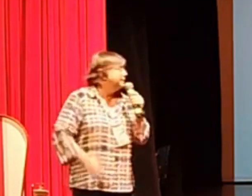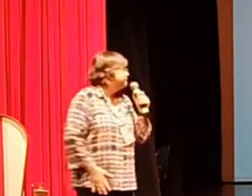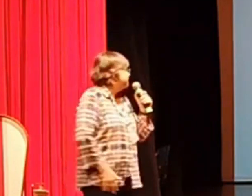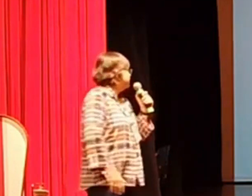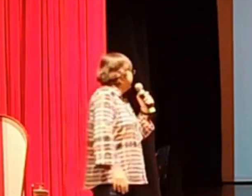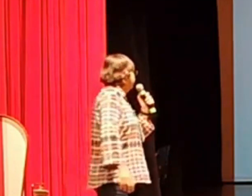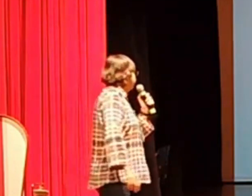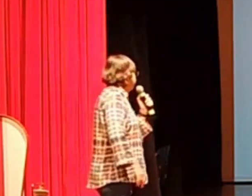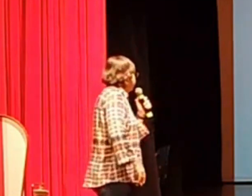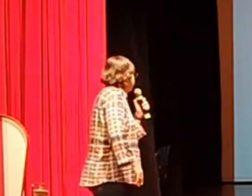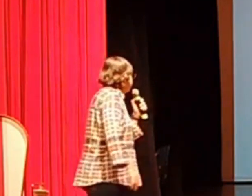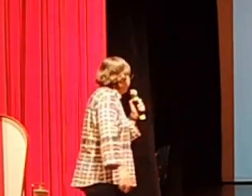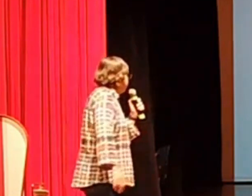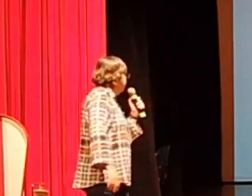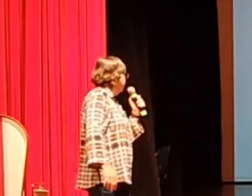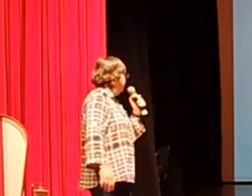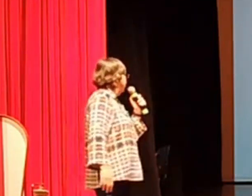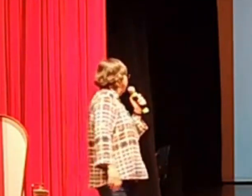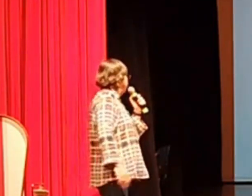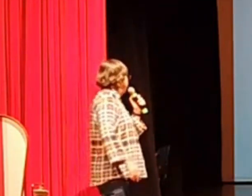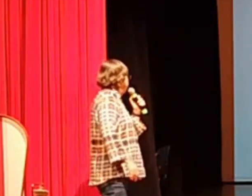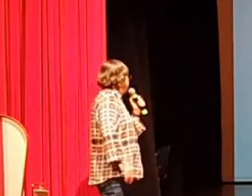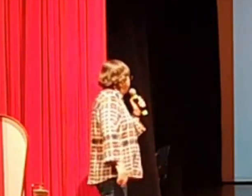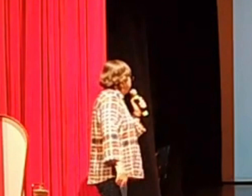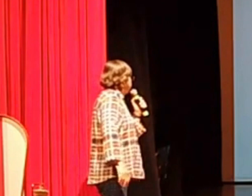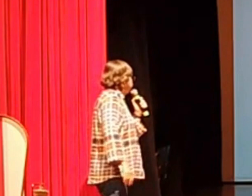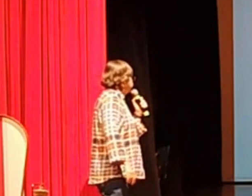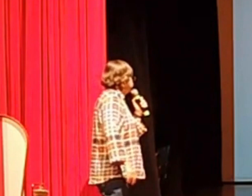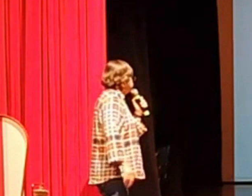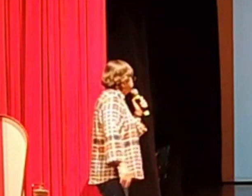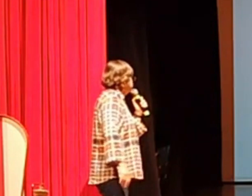falou, né? Enfim,